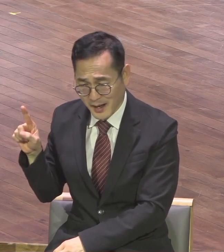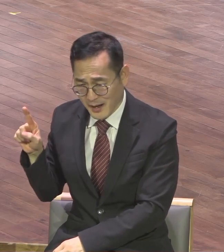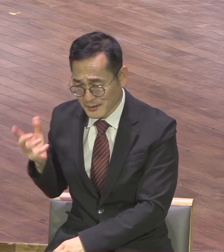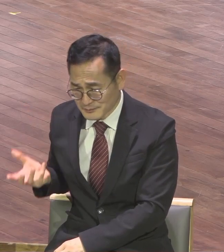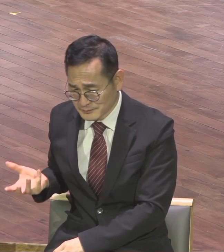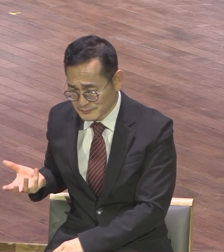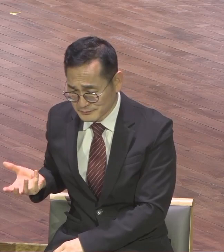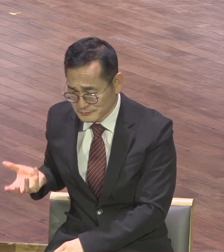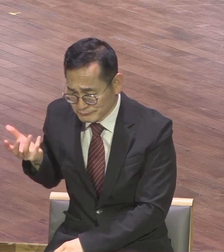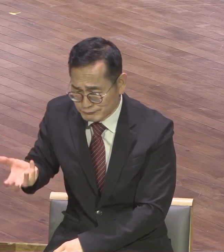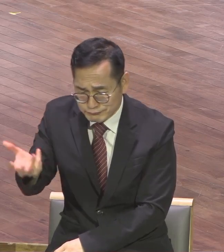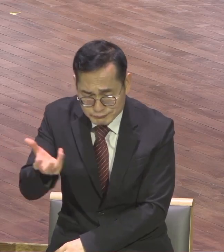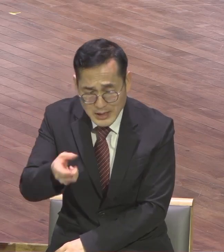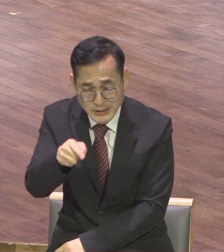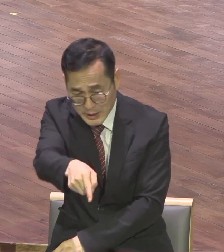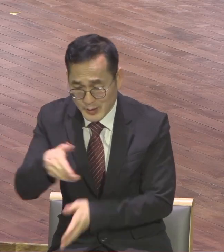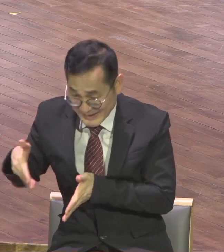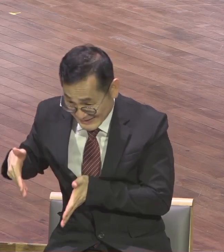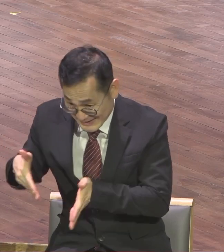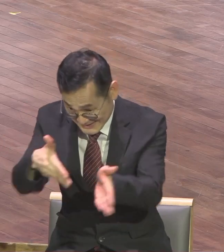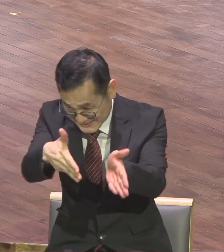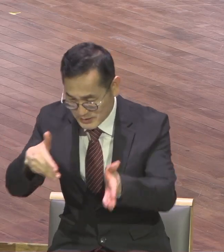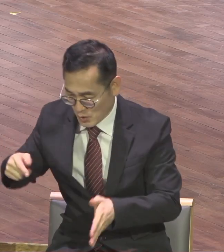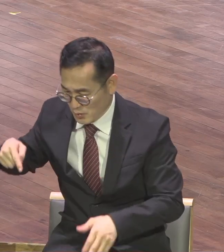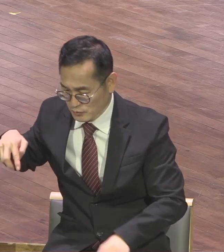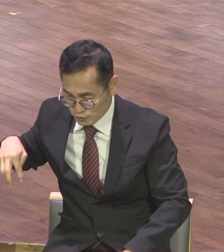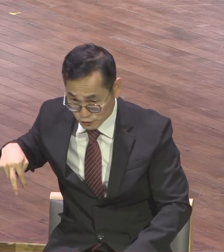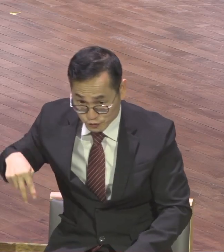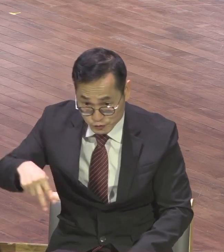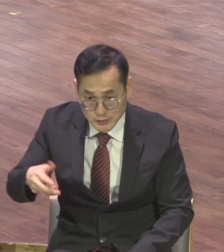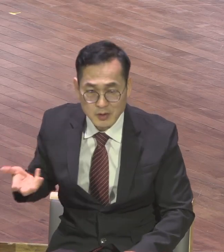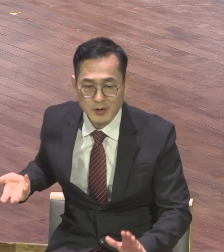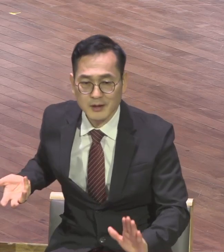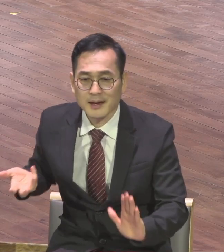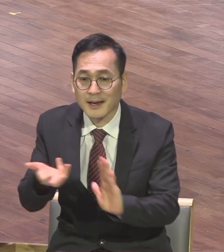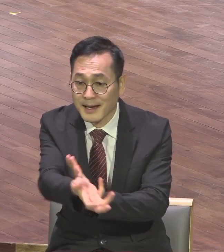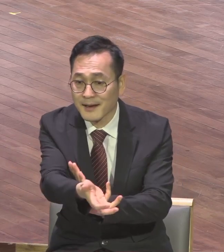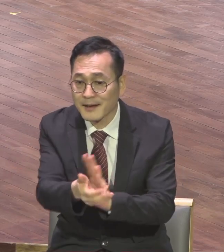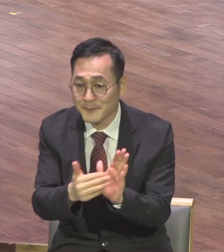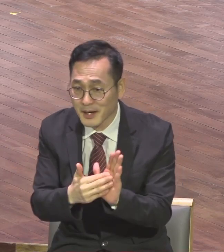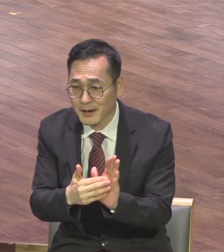이용했습니다. 모든 길은 로마로 통한다라는 말을 여러분 잘 알고 있습니다.